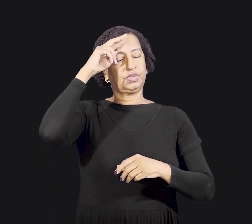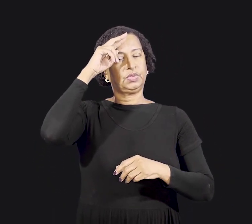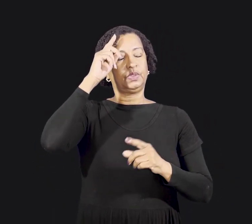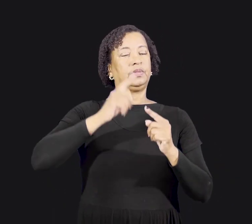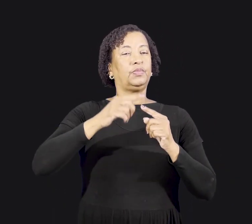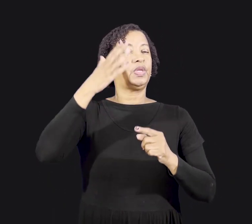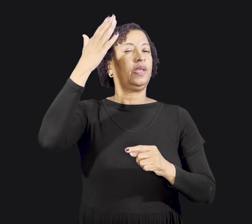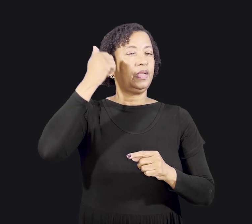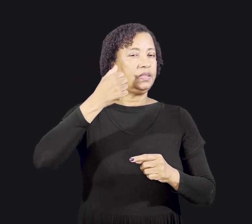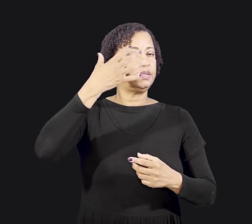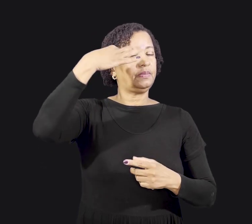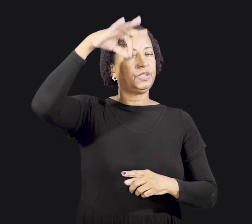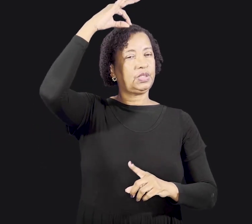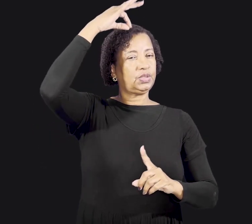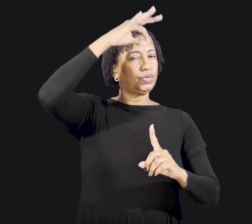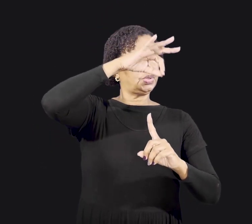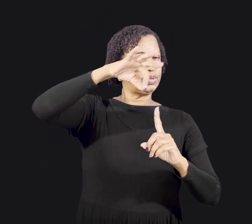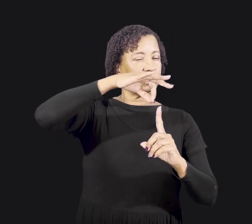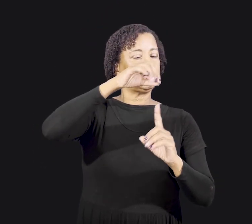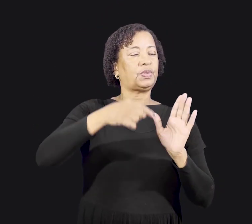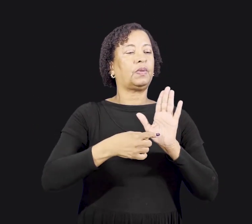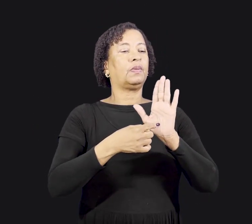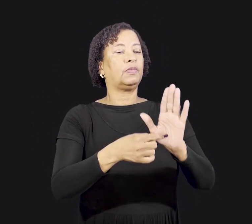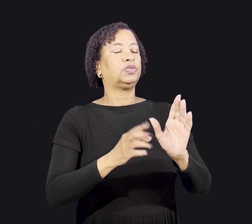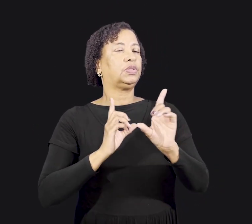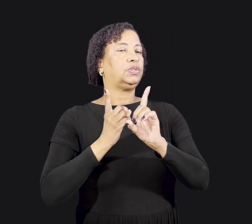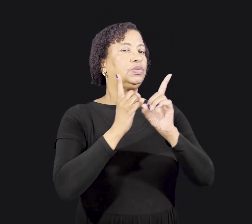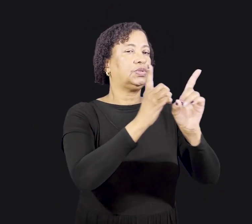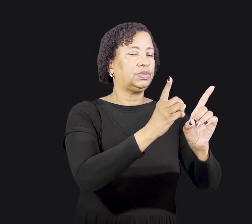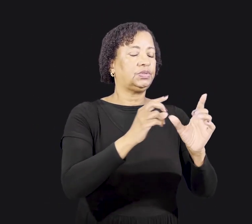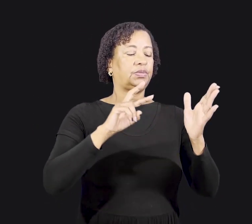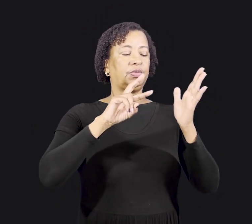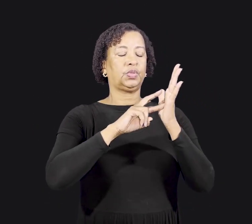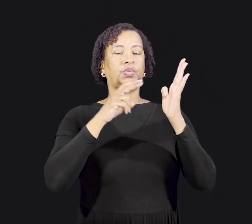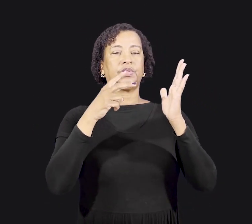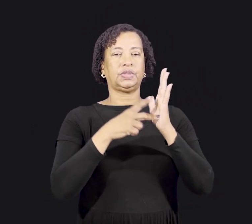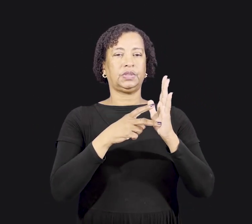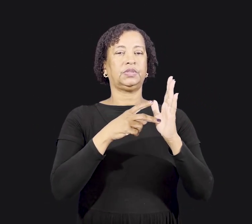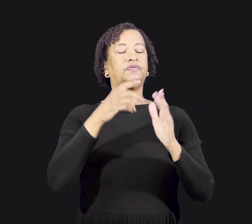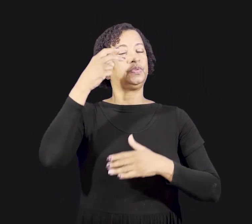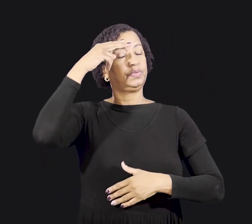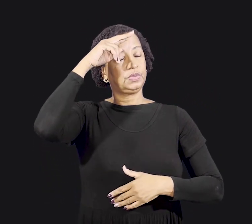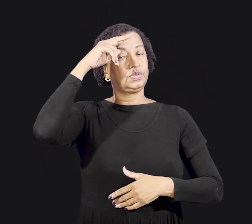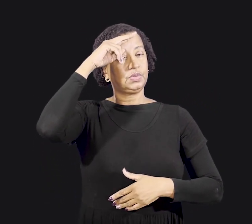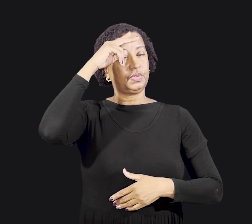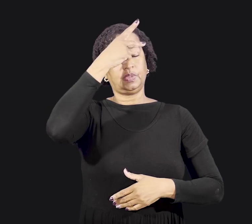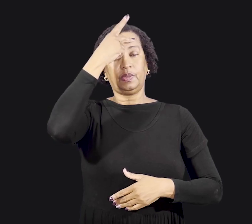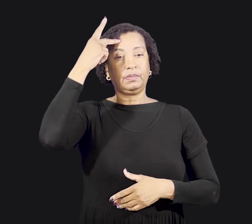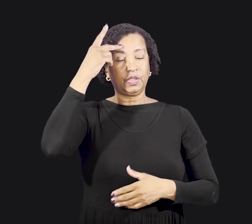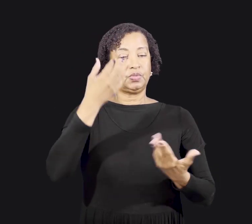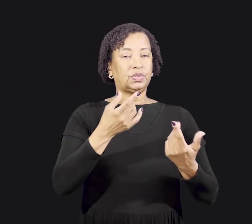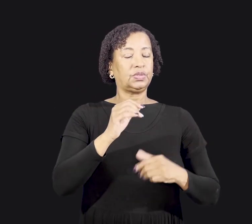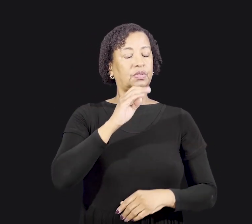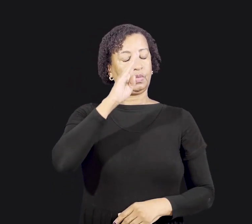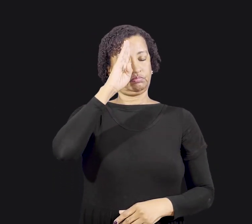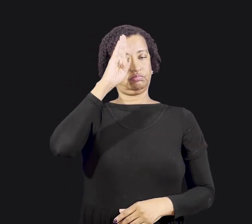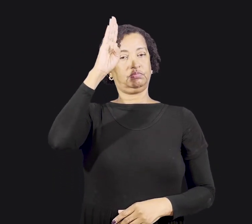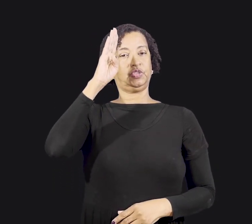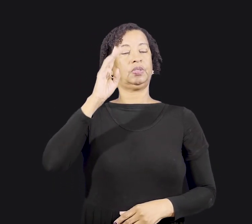ele sabia que o Espírito Santo mostraria aos seus discípulos o significado da parábola, mas pessoas como os soldados romanos que ficavam